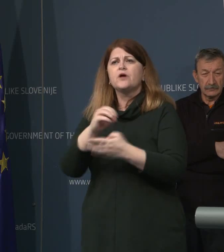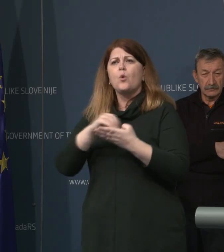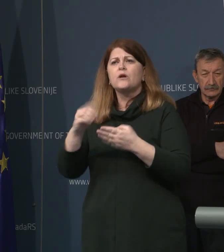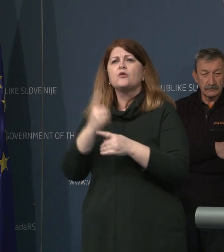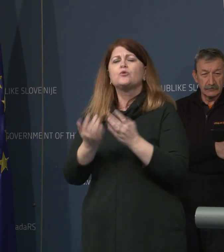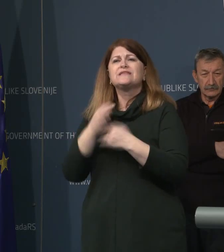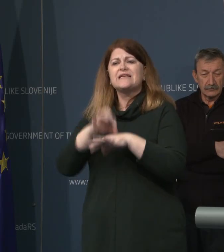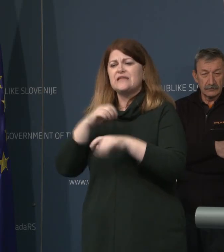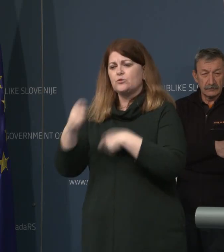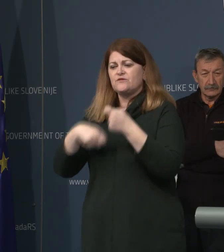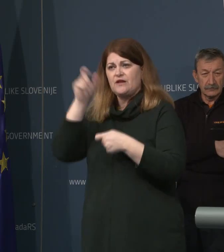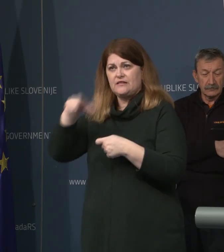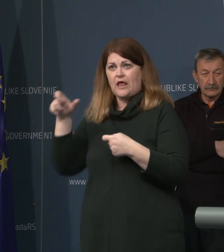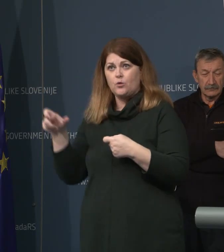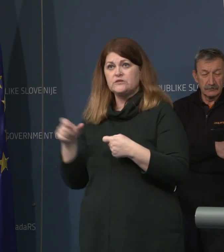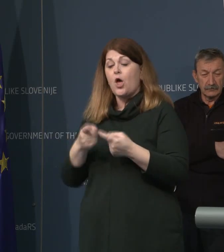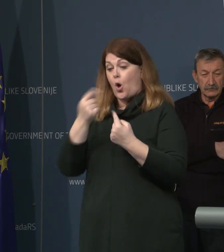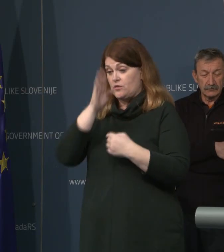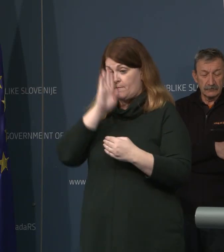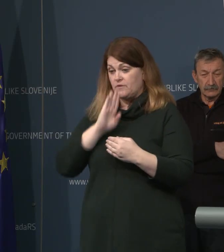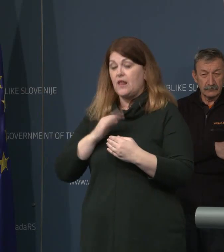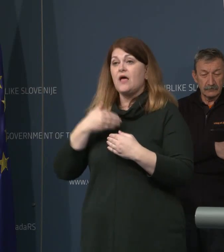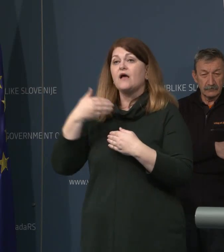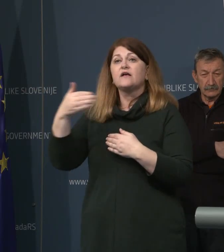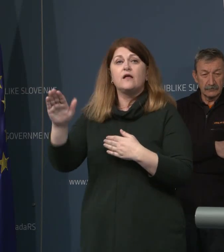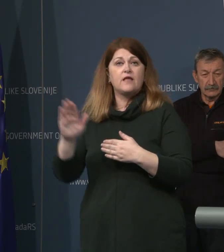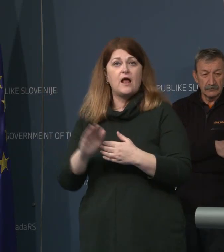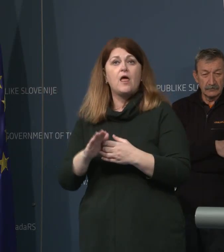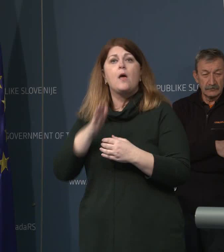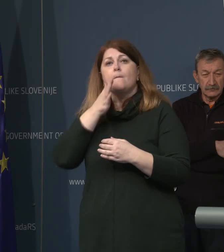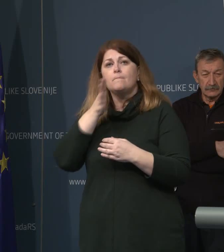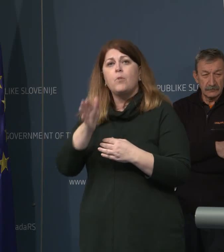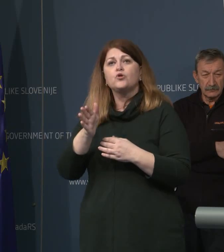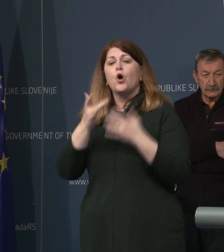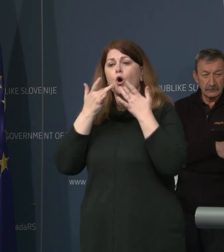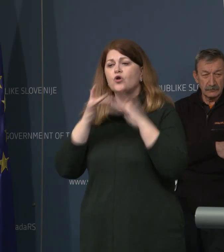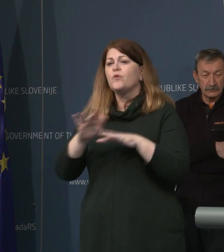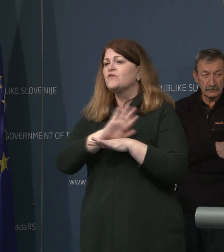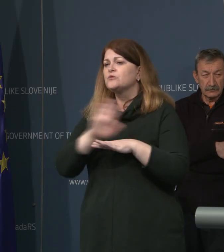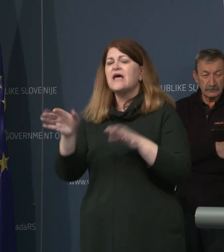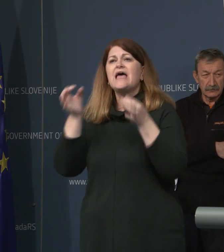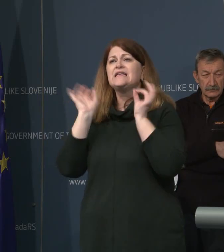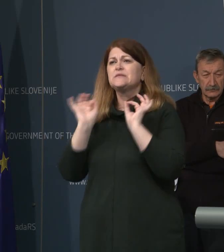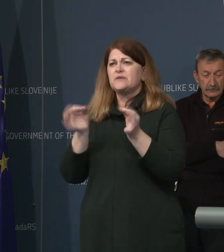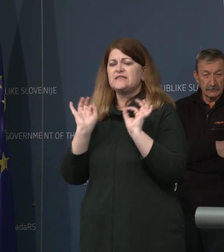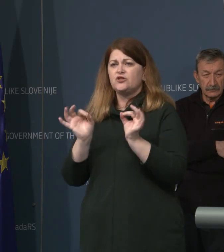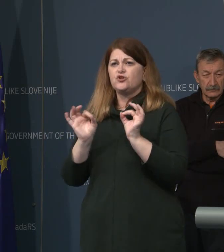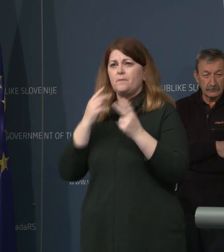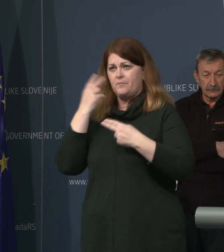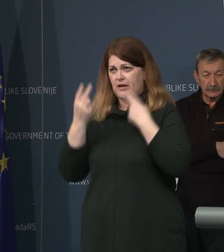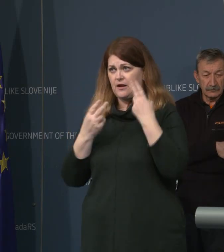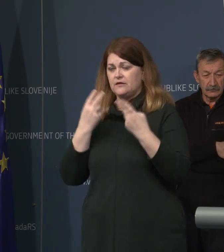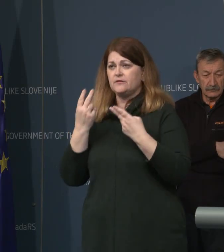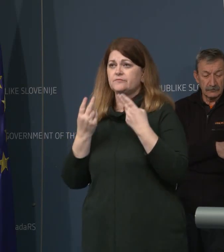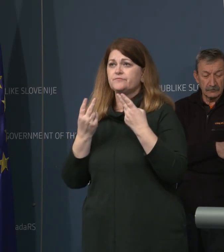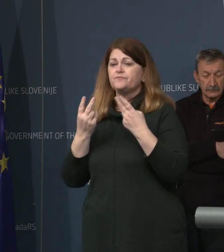za zdravstvene delavce. Od ponedeljka namreč dalje bodo odpovedana vsi specialistični